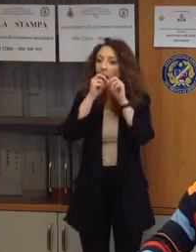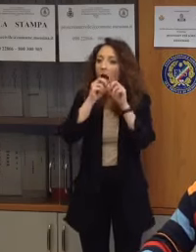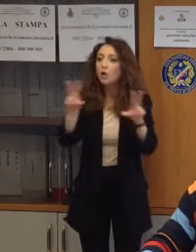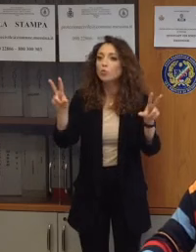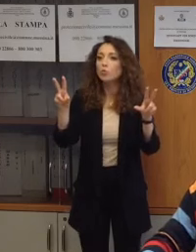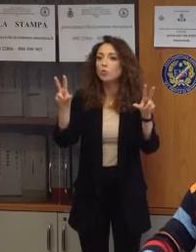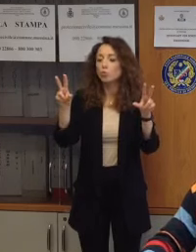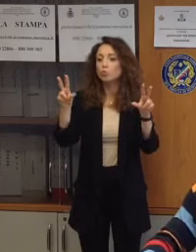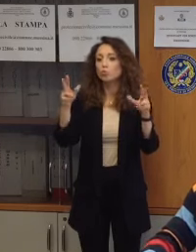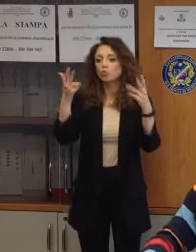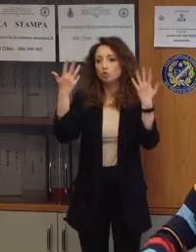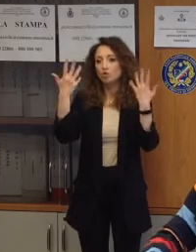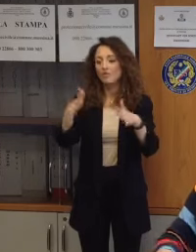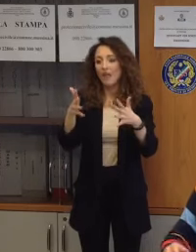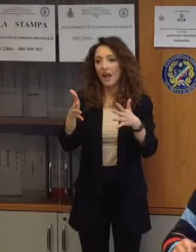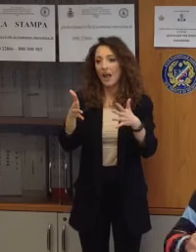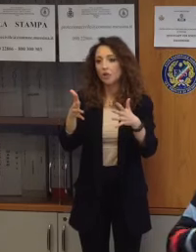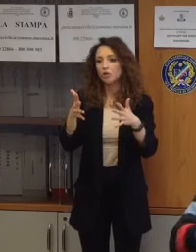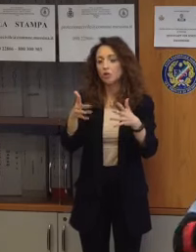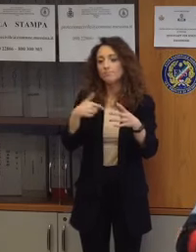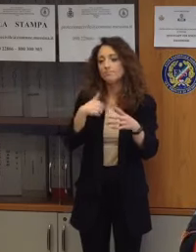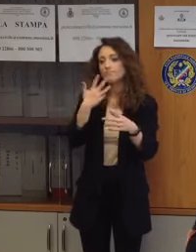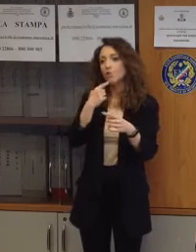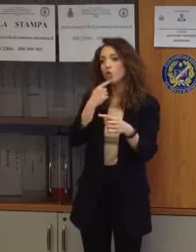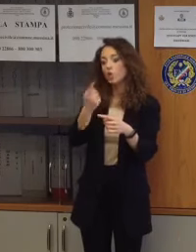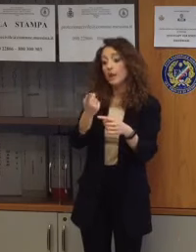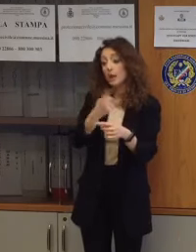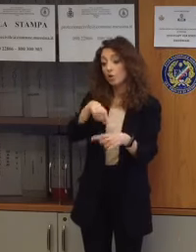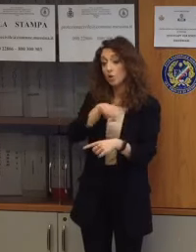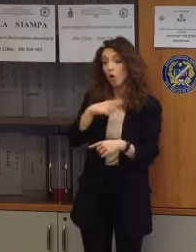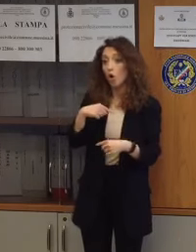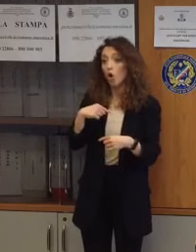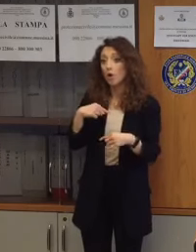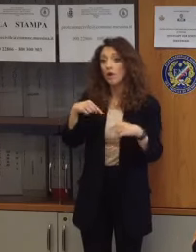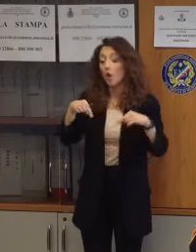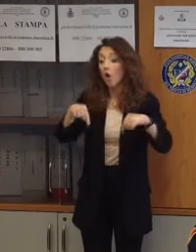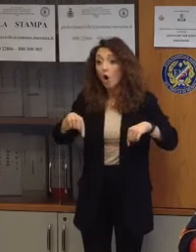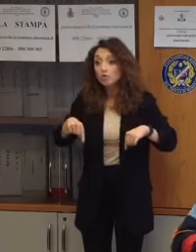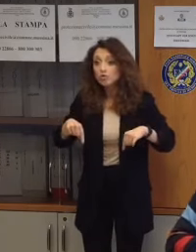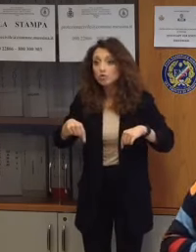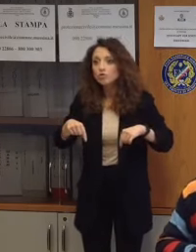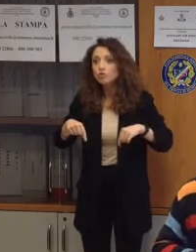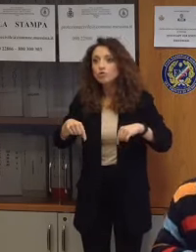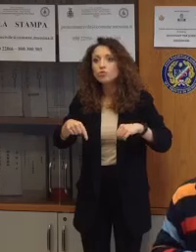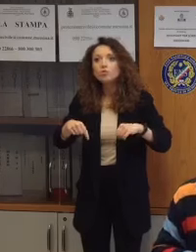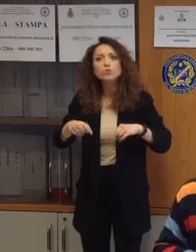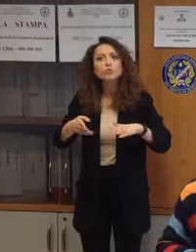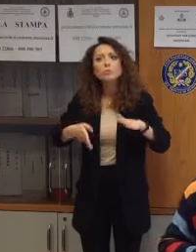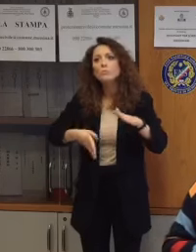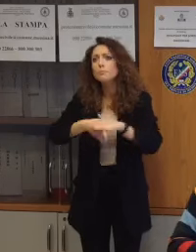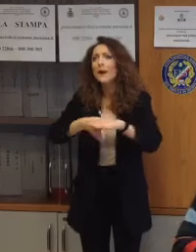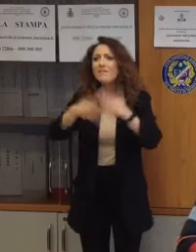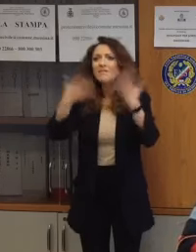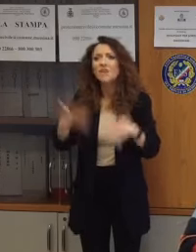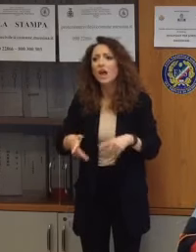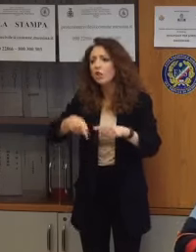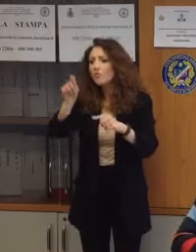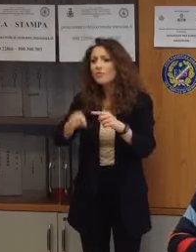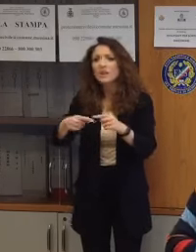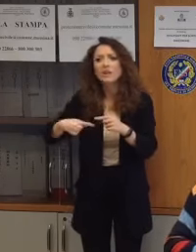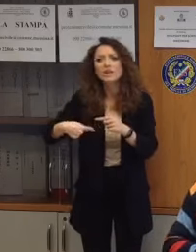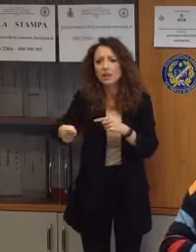Messina, noi realmente oggi siamo partiti, e in altre